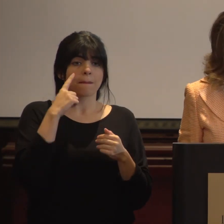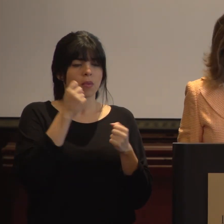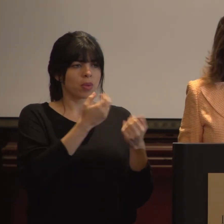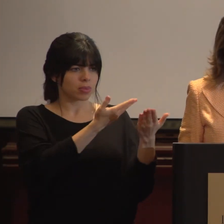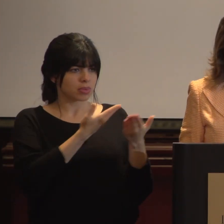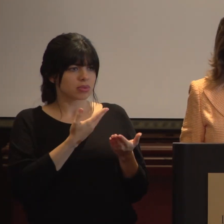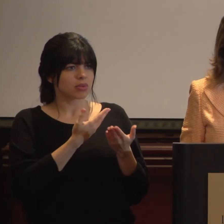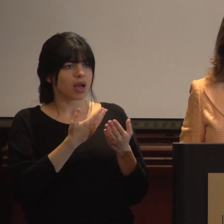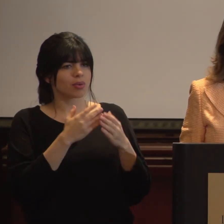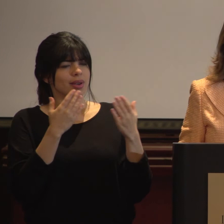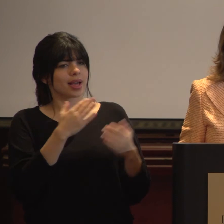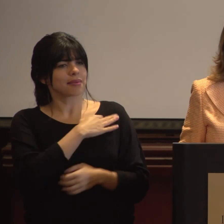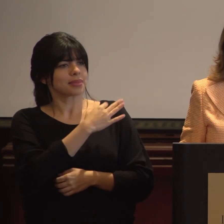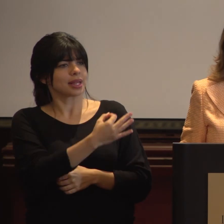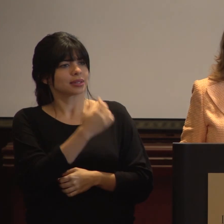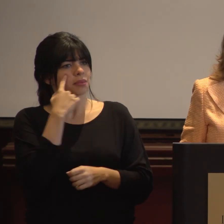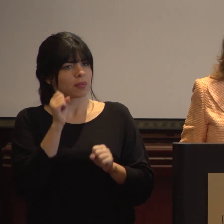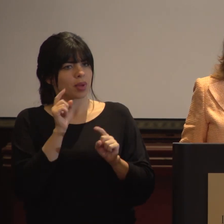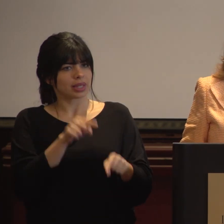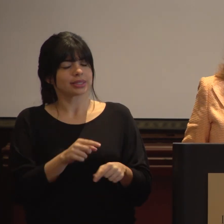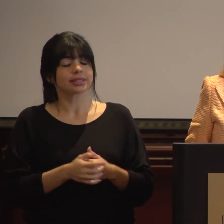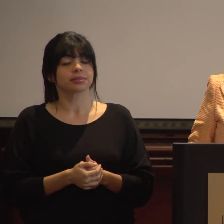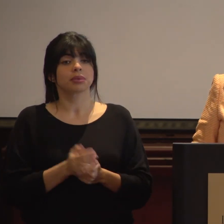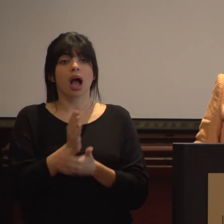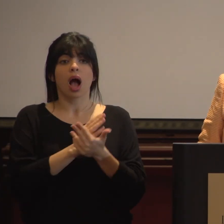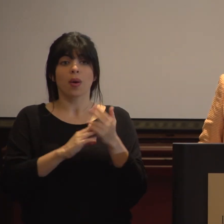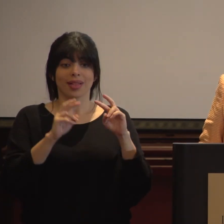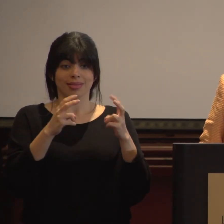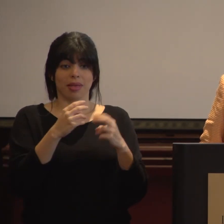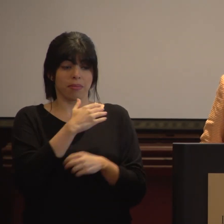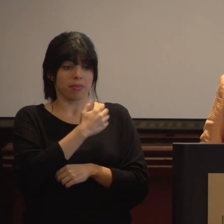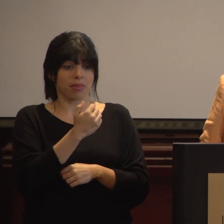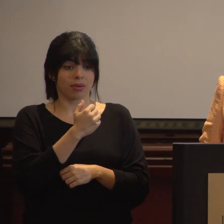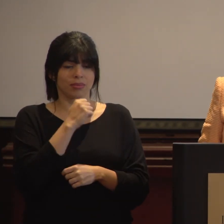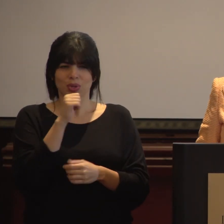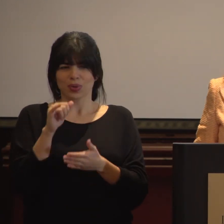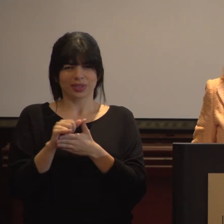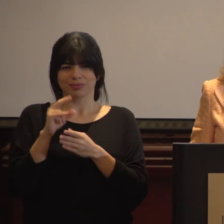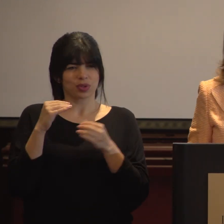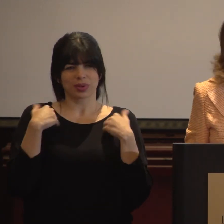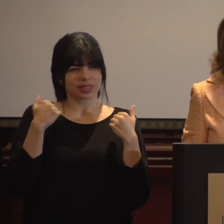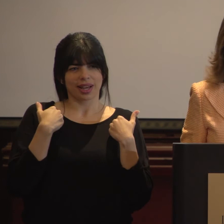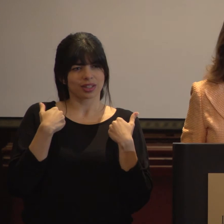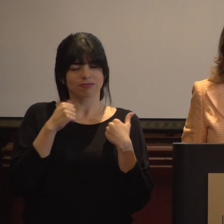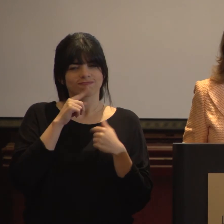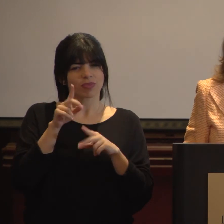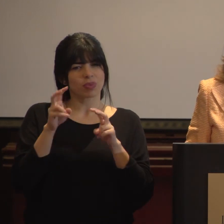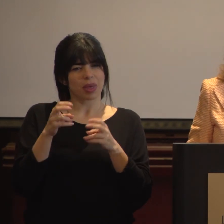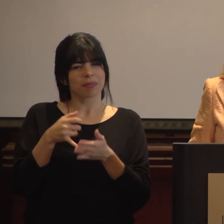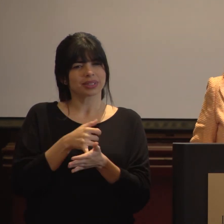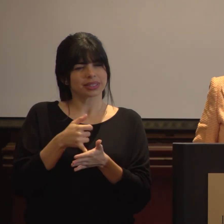llegar una grata invitación para asistir Aunque el tema que nos convoca no es así no es grato es más bien